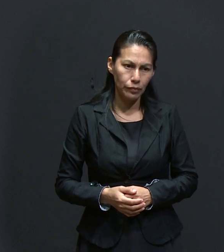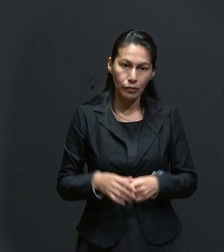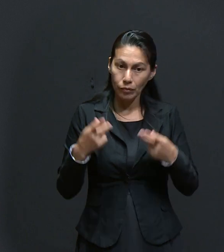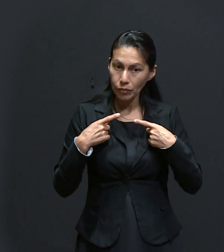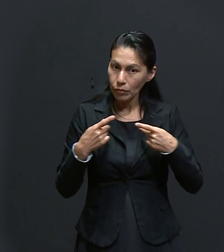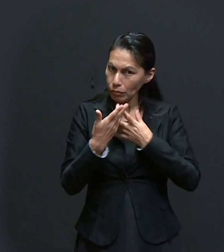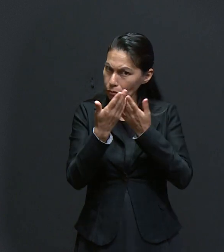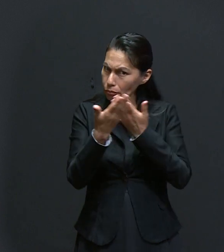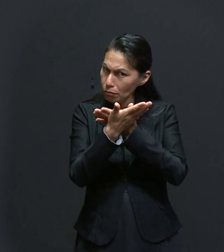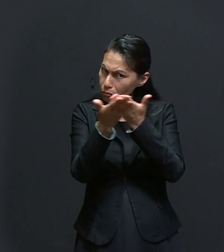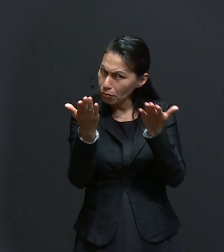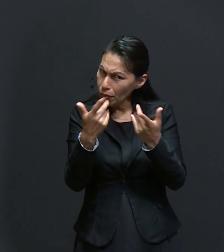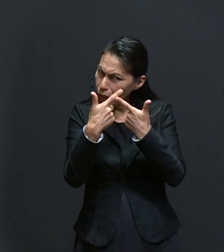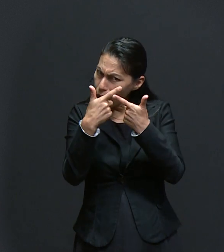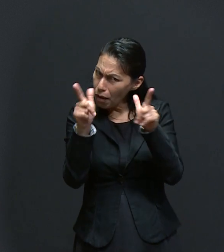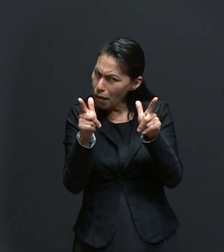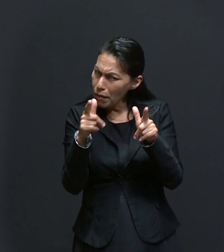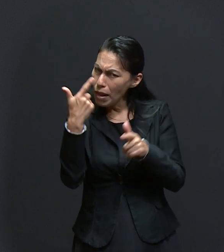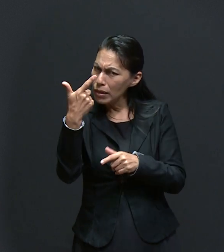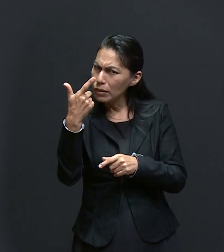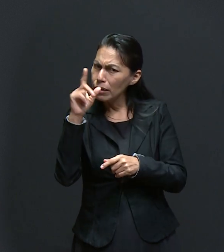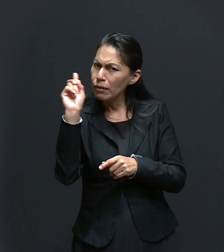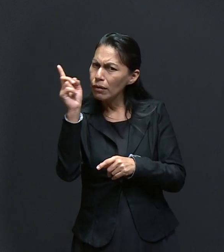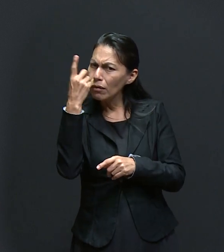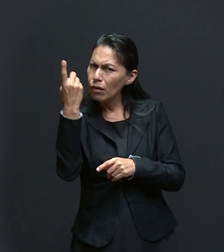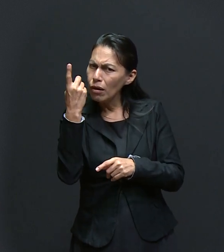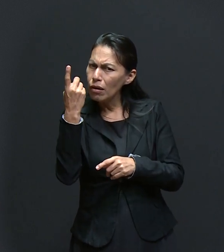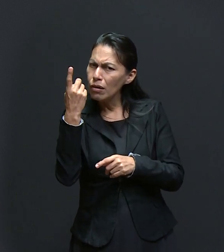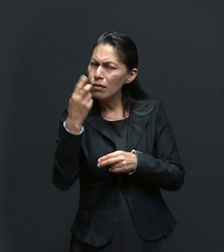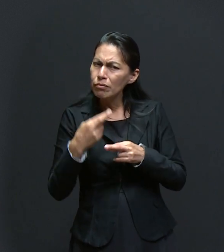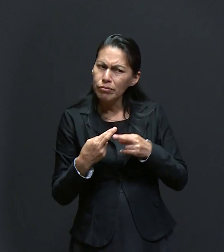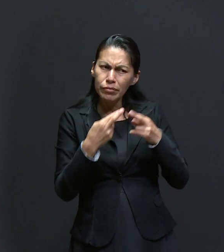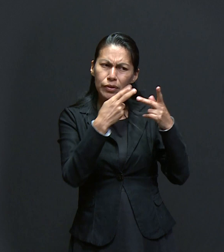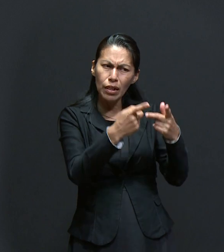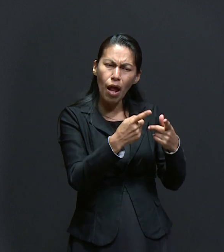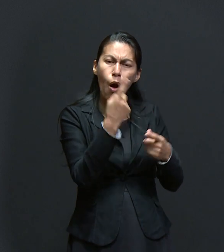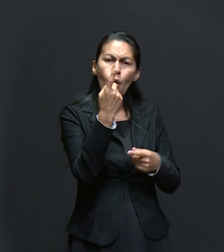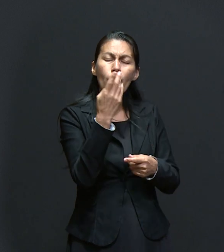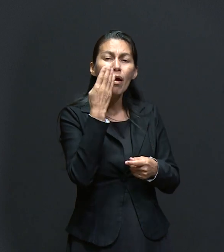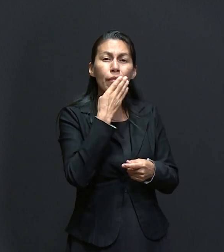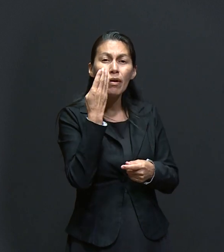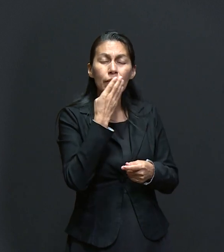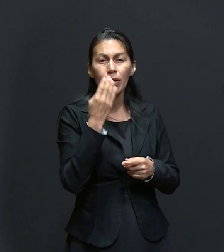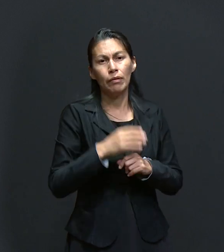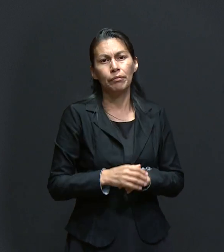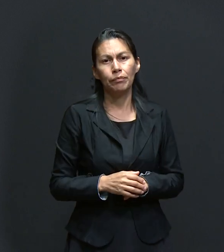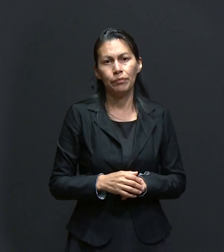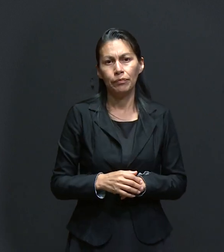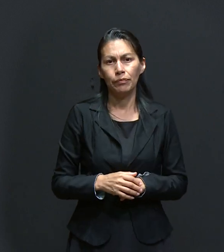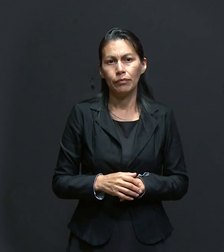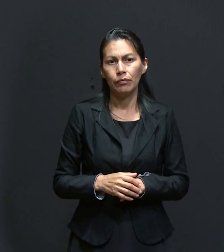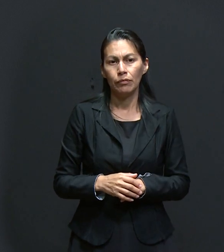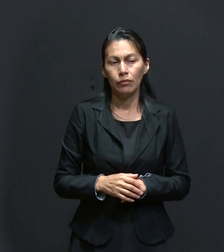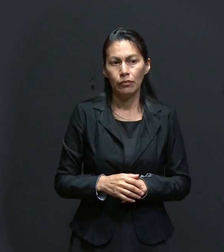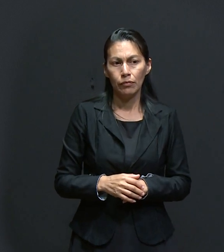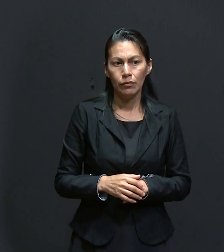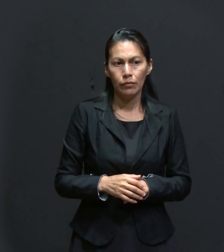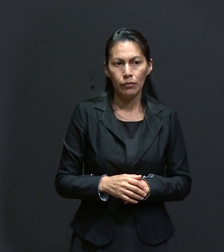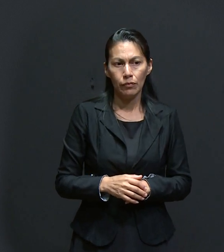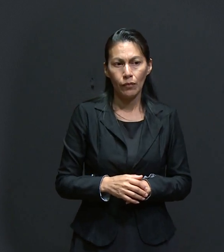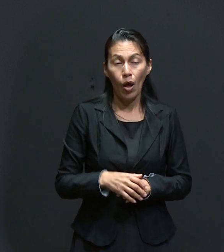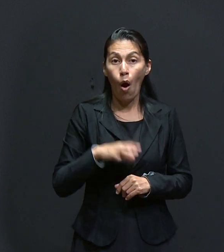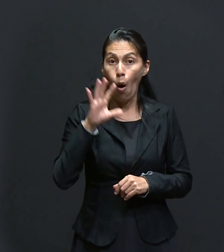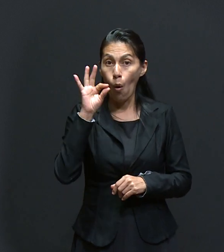hay alguna forma en que cualquiera puede donar por 7 dólares que donde se compra